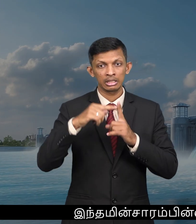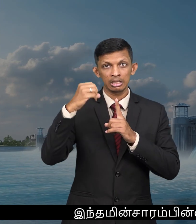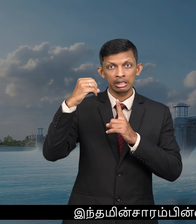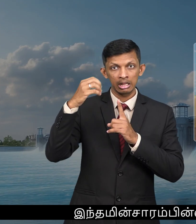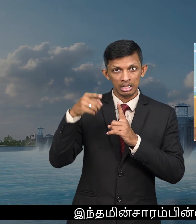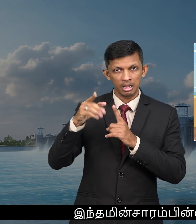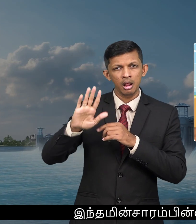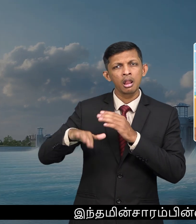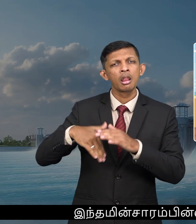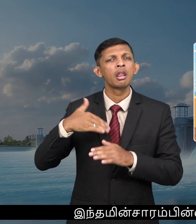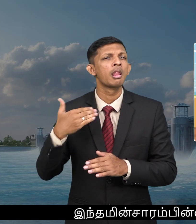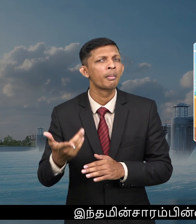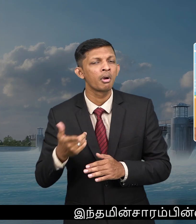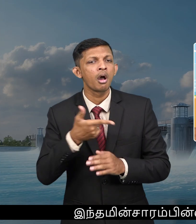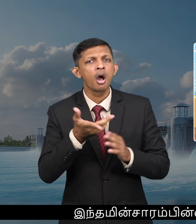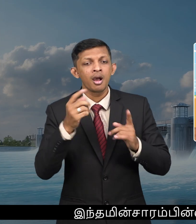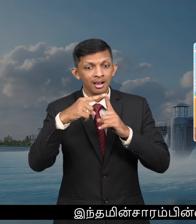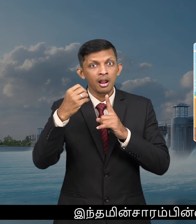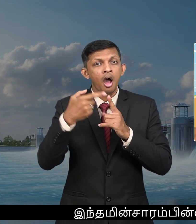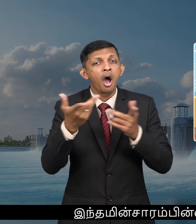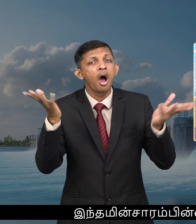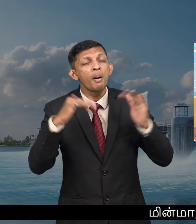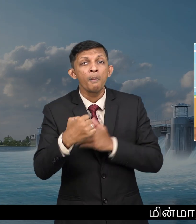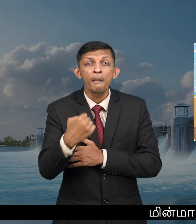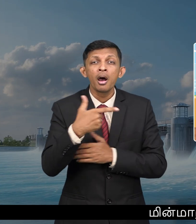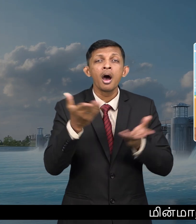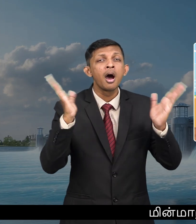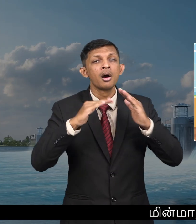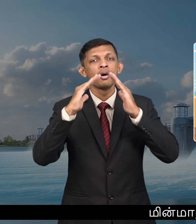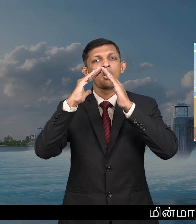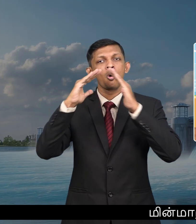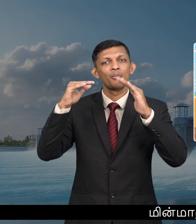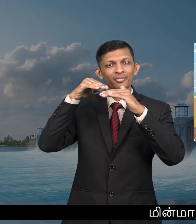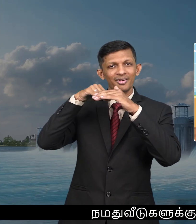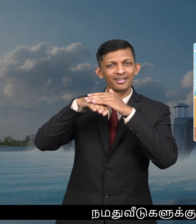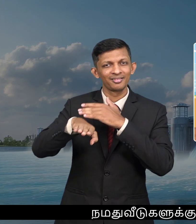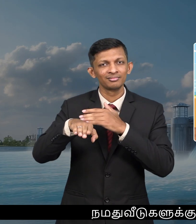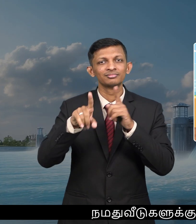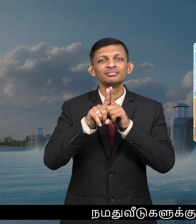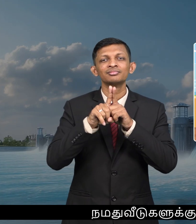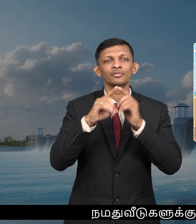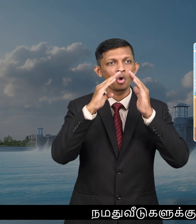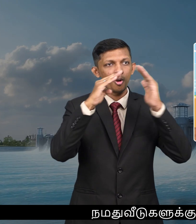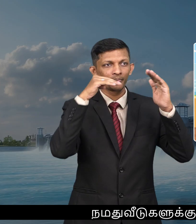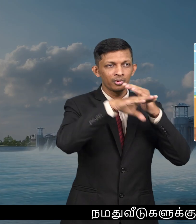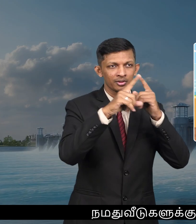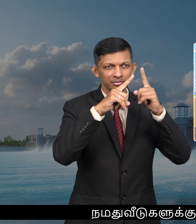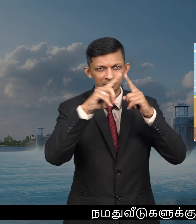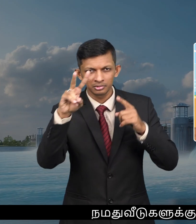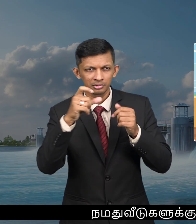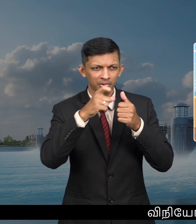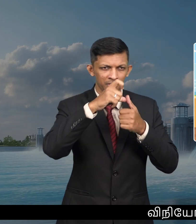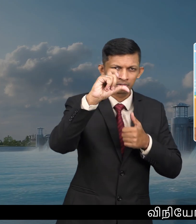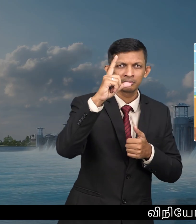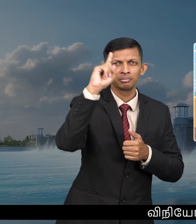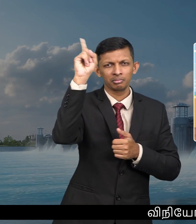இந்த மின்சாரம் பின்னர் மின் நிலையங்களில் இருந்து மின் மாற்றிகள் வழியாக நமது வீடுகளுக்கும்